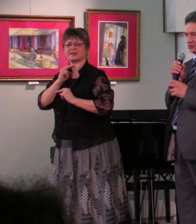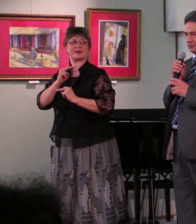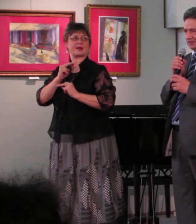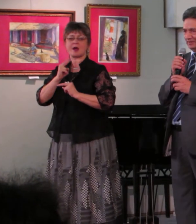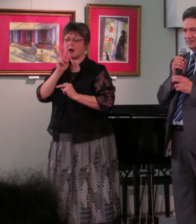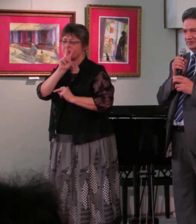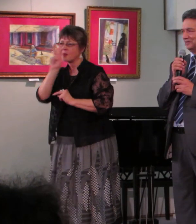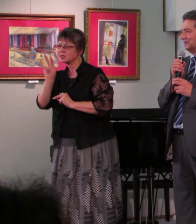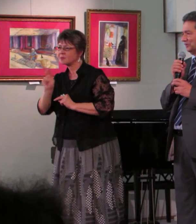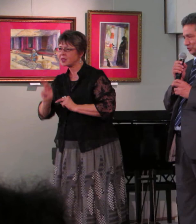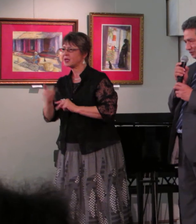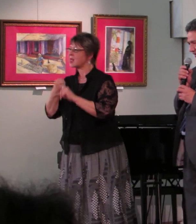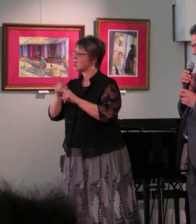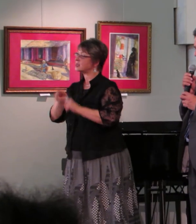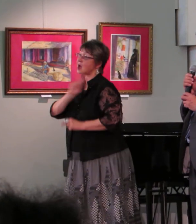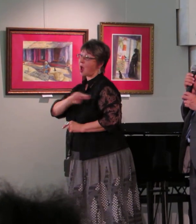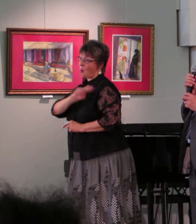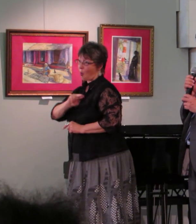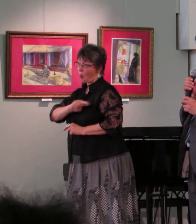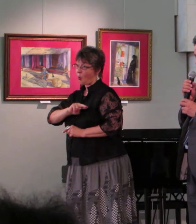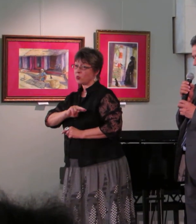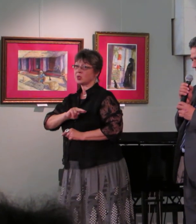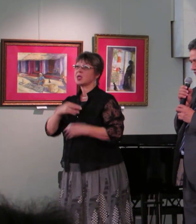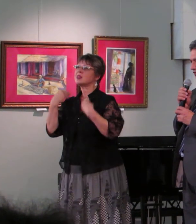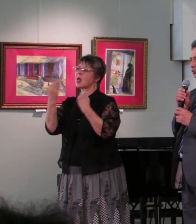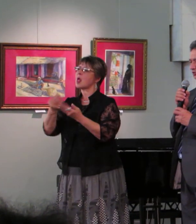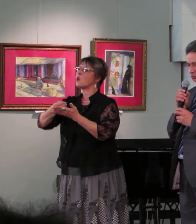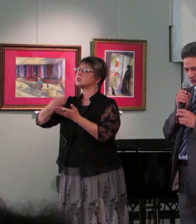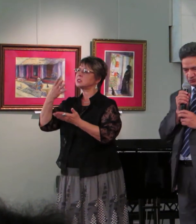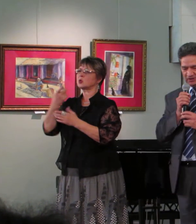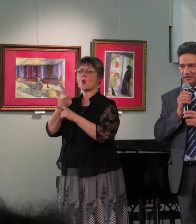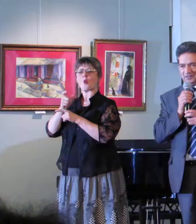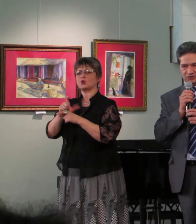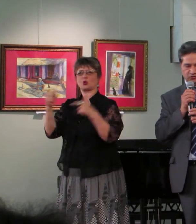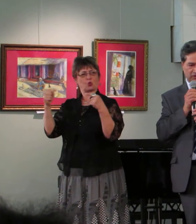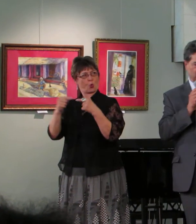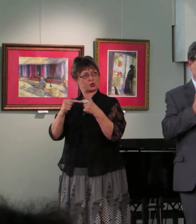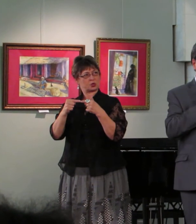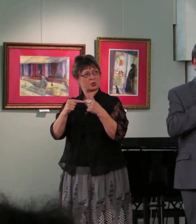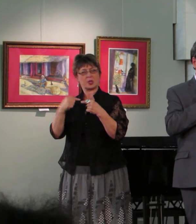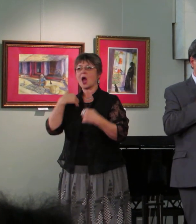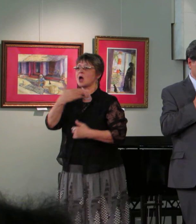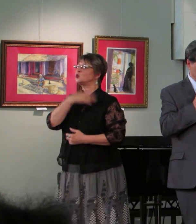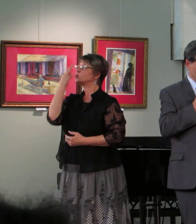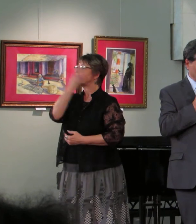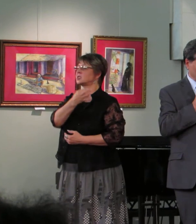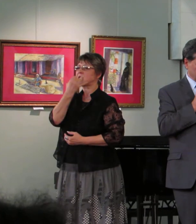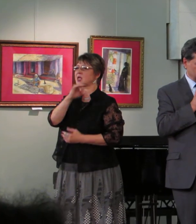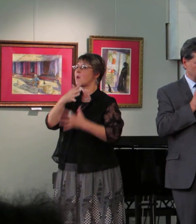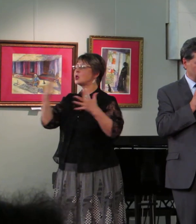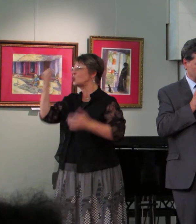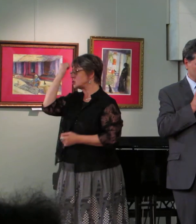очень внимательно посмотрела эти рисунки и дала свою оценку, и очень точную. И я хочу ей говорить